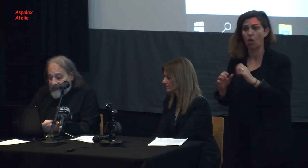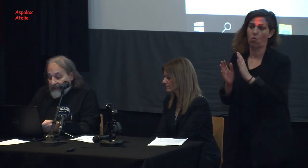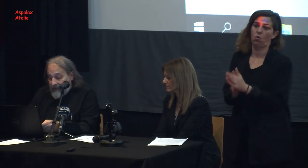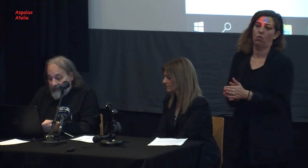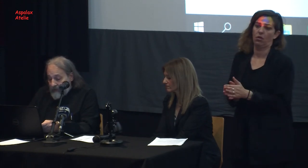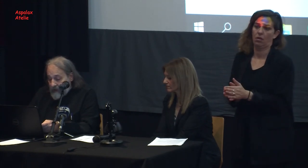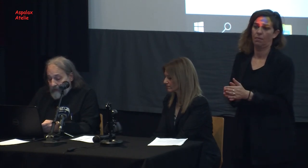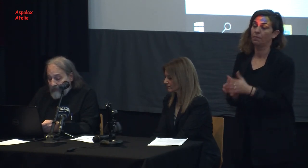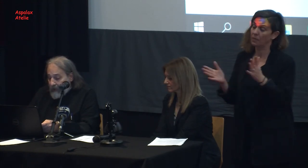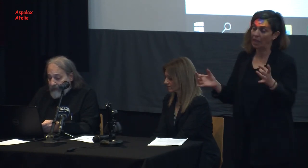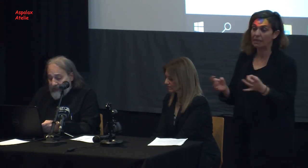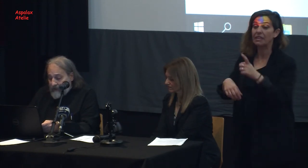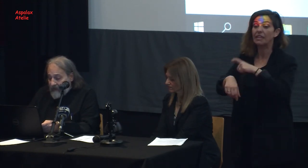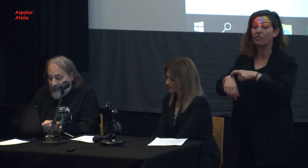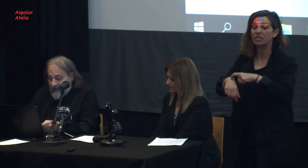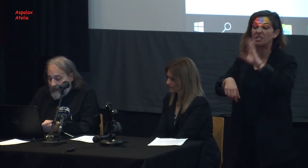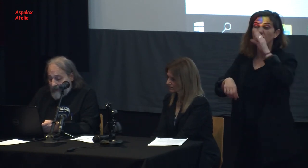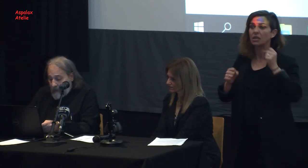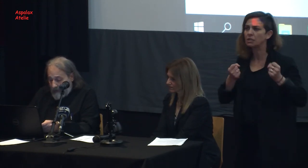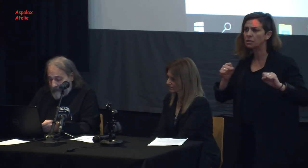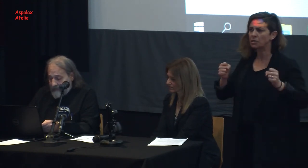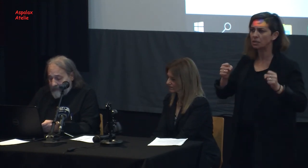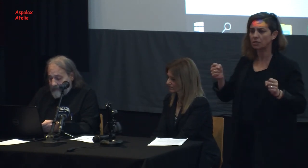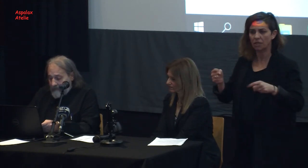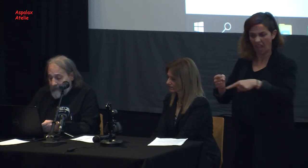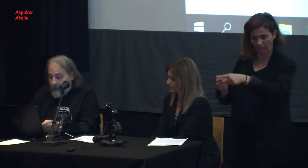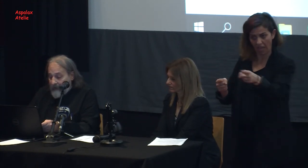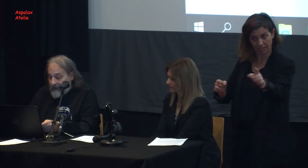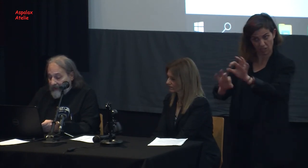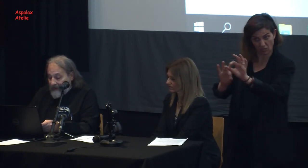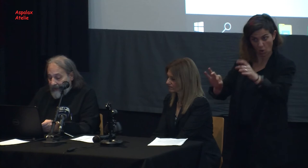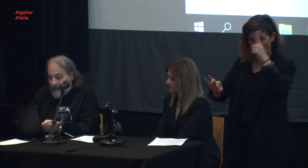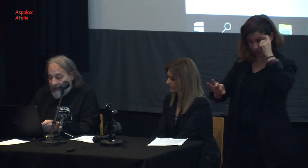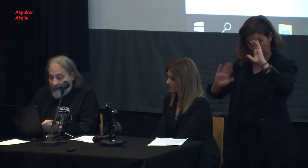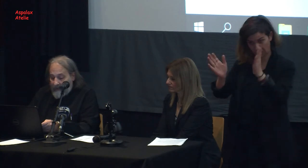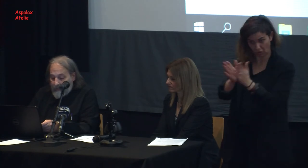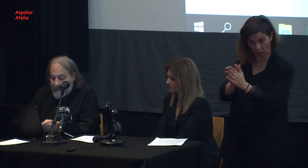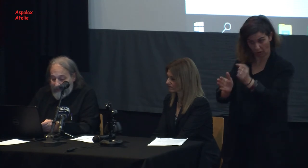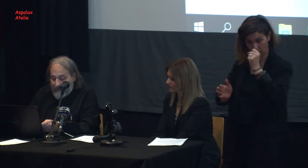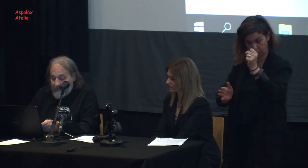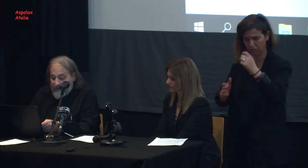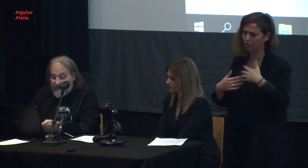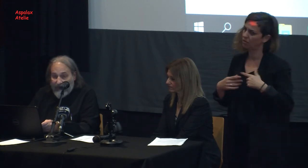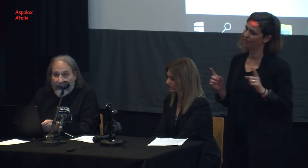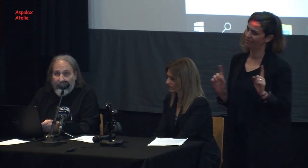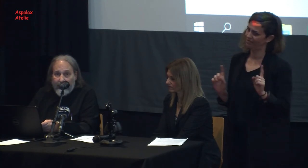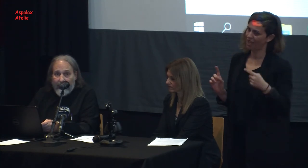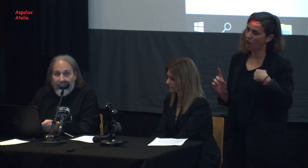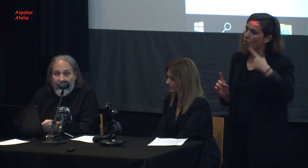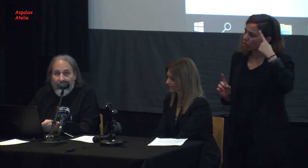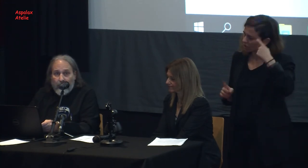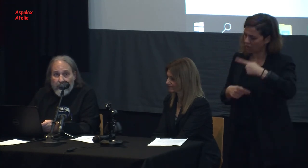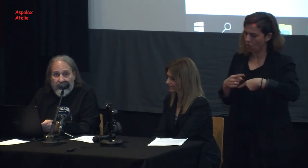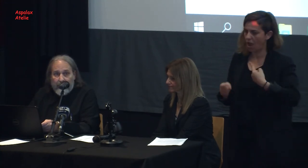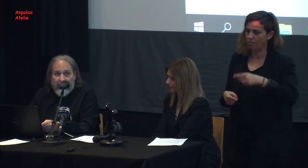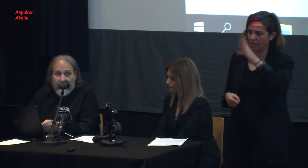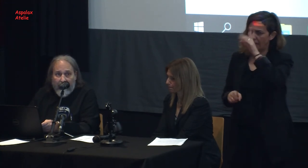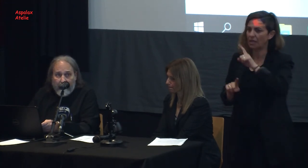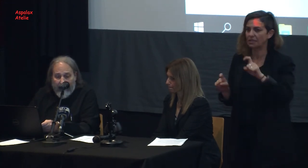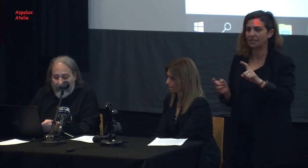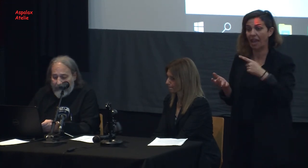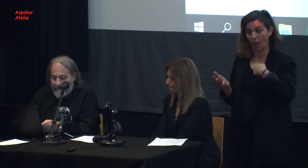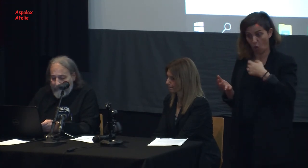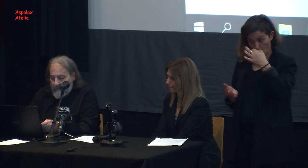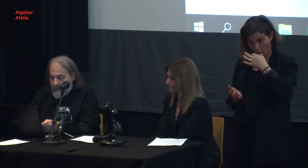Σε φάσεις κρίσεως μην νομίζετε ότι τα ξέρετε όλα. Μην νομίζετε ότι τα ξέρετε καλύτερα από μένα τι μου συμβαίνει. Ακούστε με